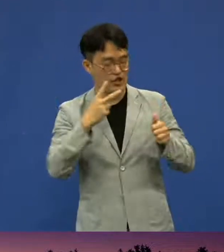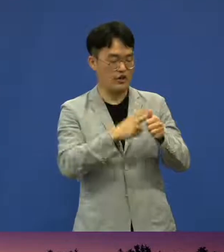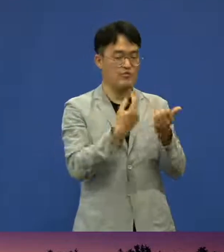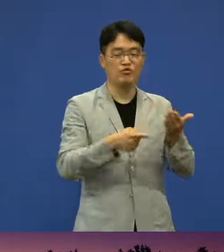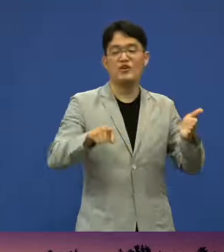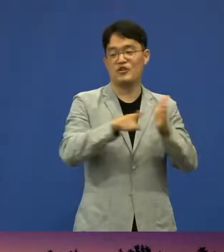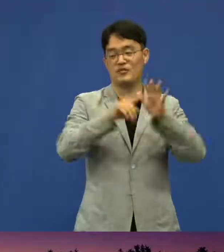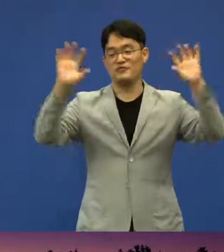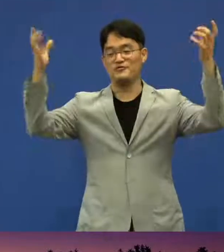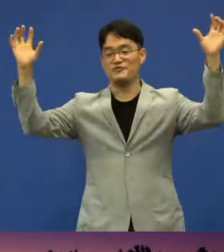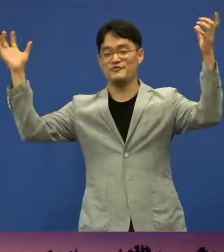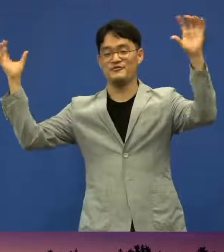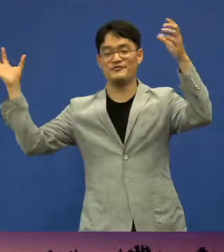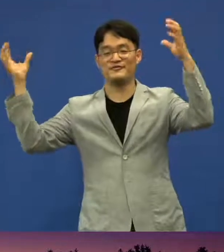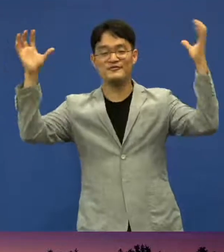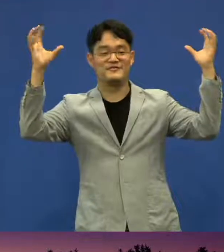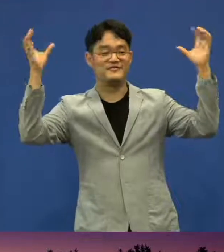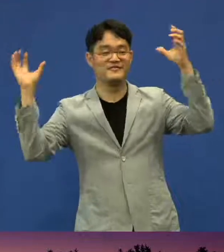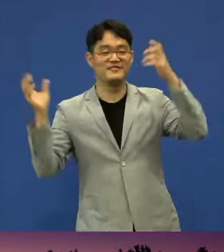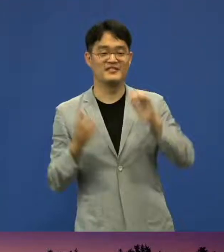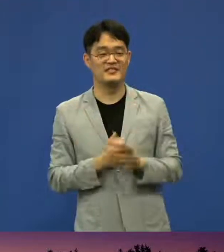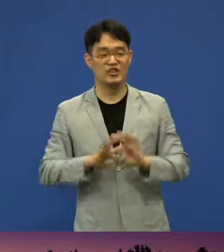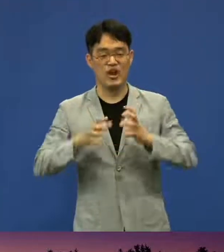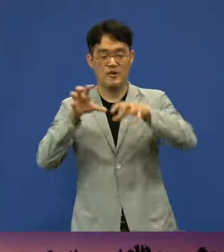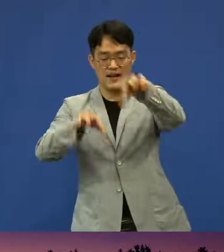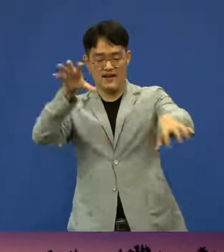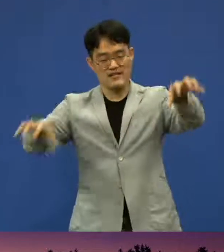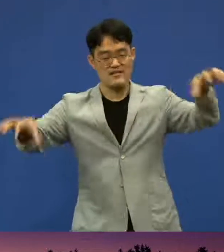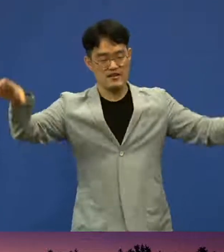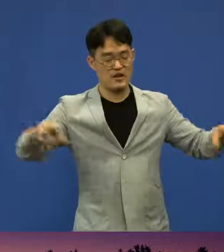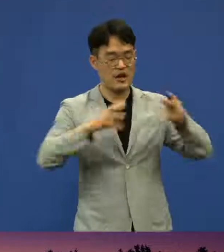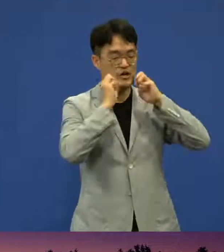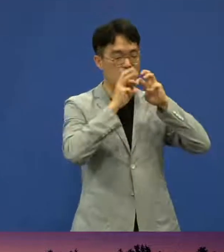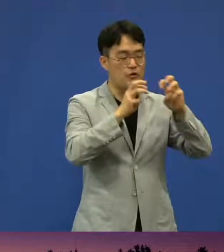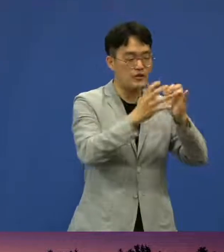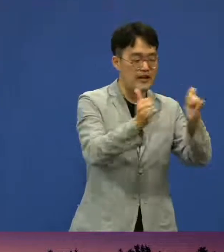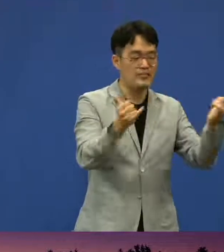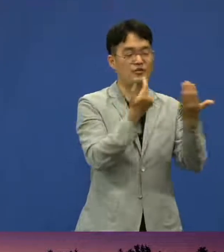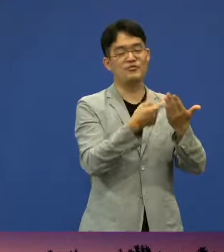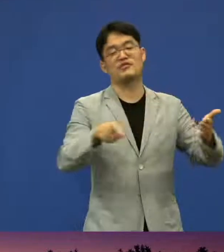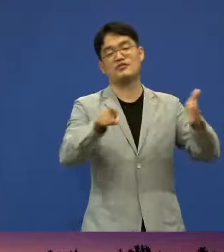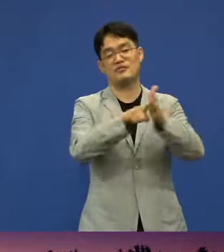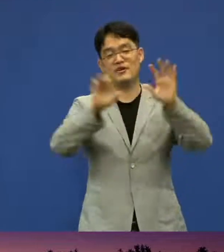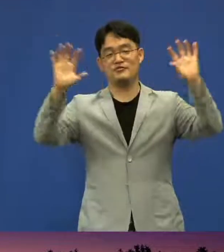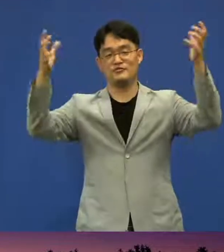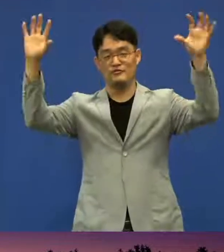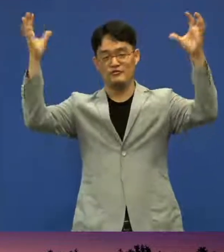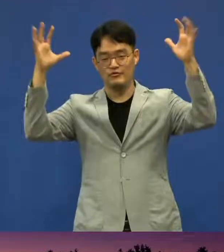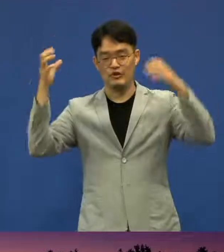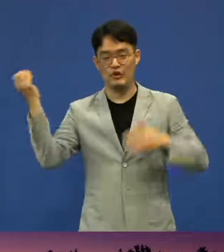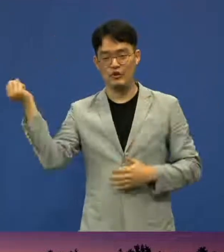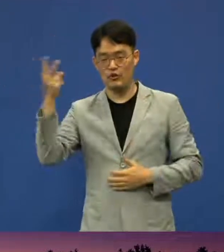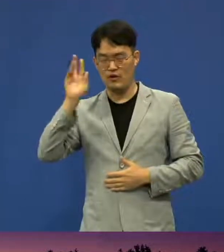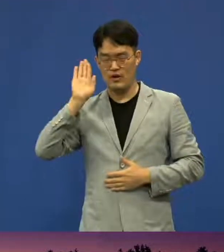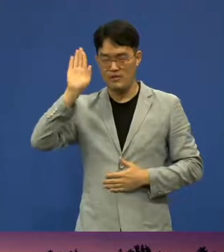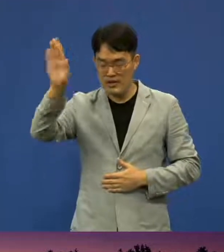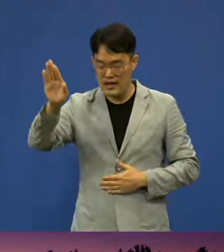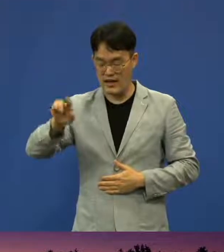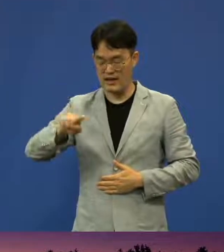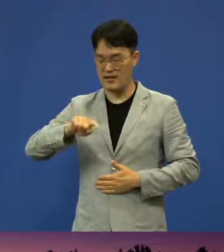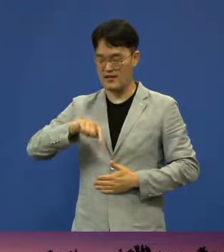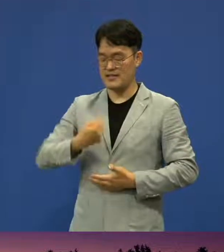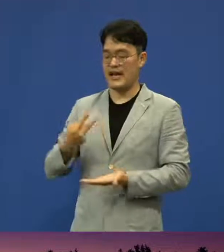박수하겠습니다. 또 열방에 계신 선교사님들 박수하겠습니다. 네, 미래자립 농어촌교회 함께하는